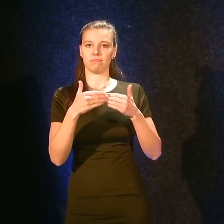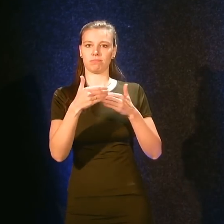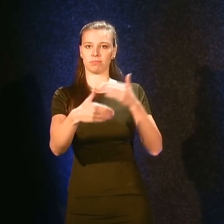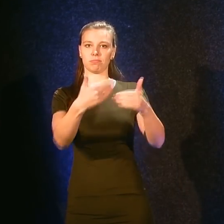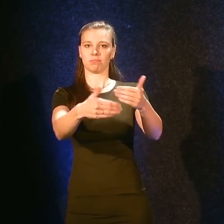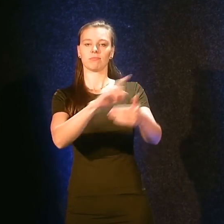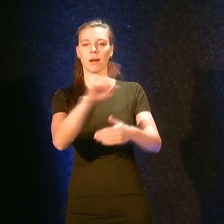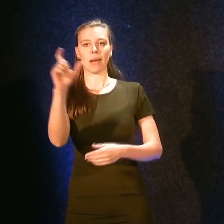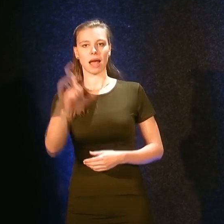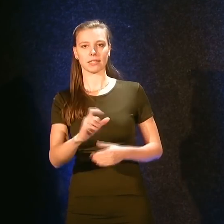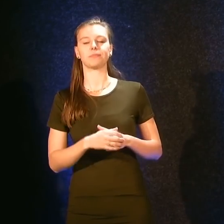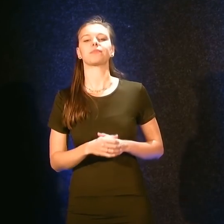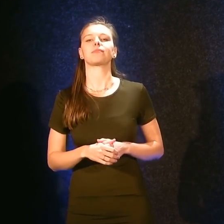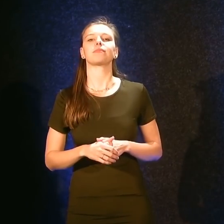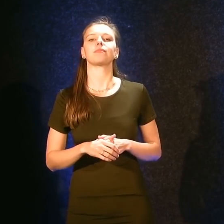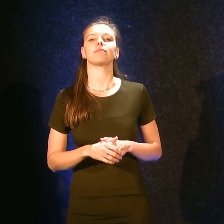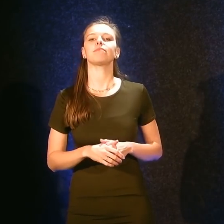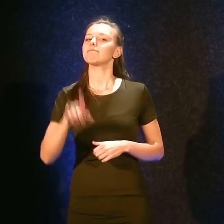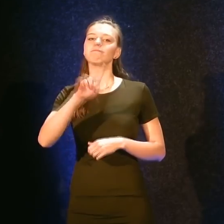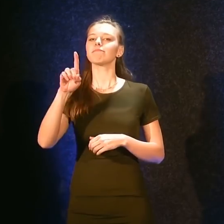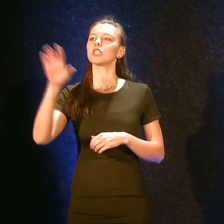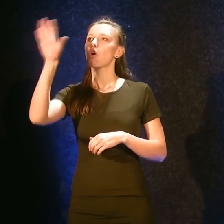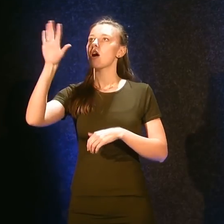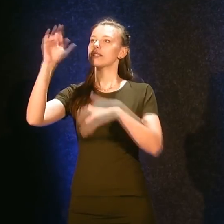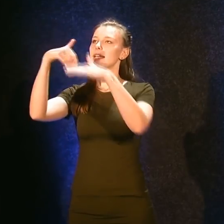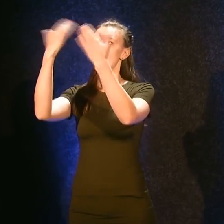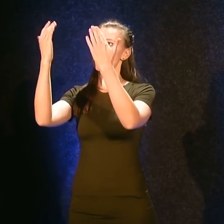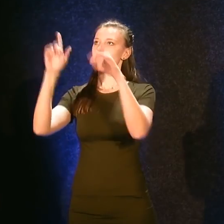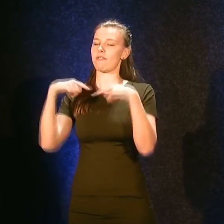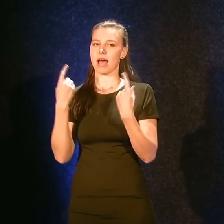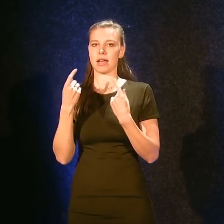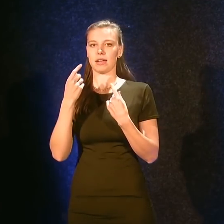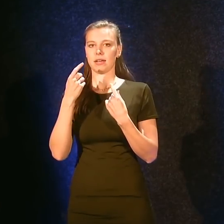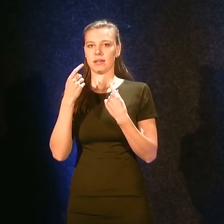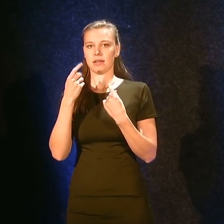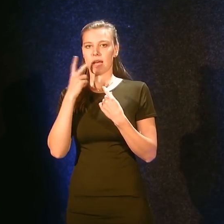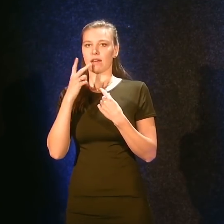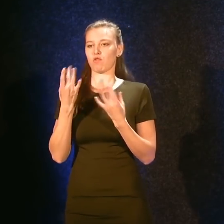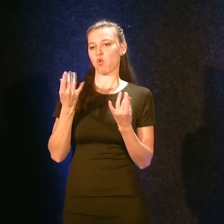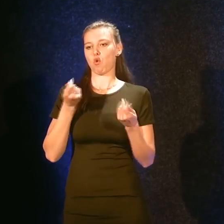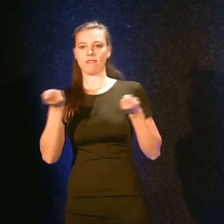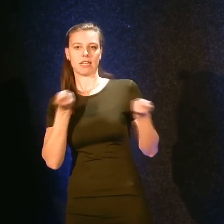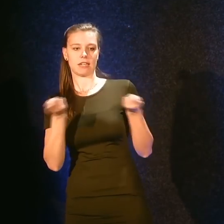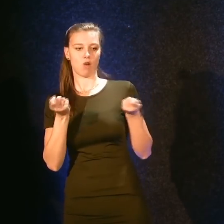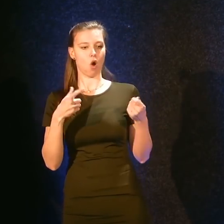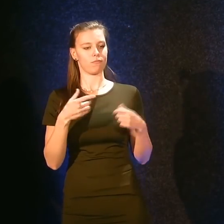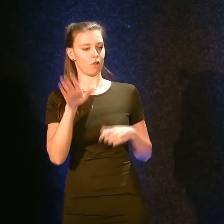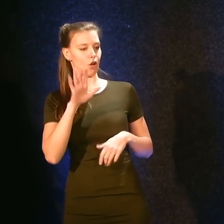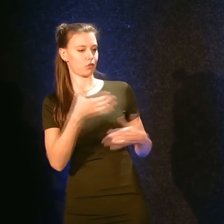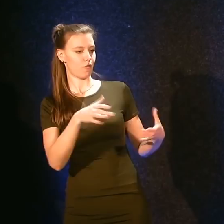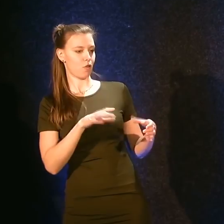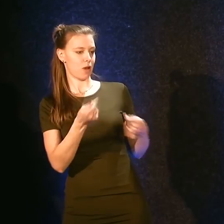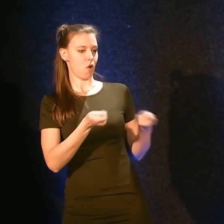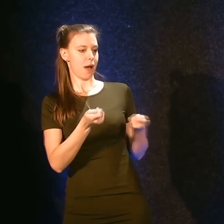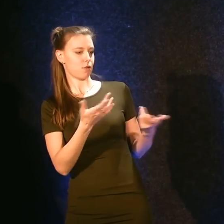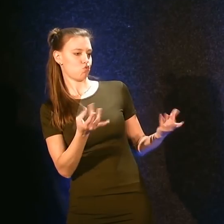hemel die heeft zitten kijken hoe wij dit hebben gefixt met elkaar, corona. Eens zien hoe Gods volk daarmee omgaat en hoe de wereld